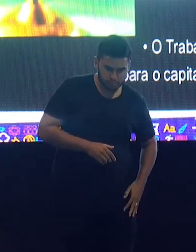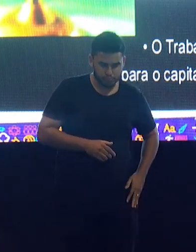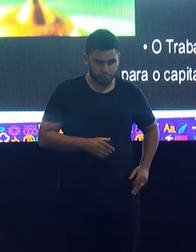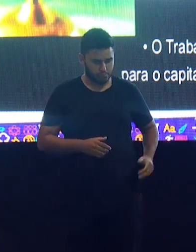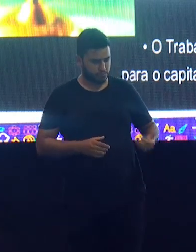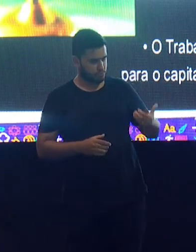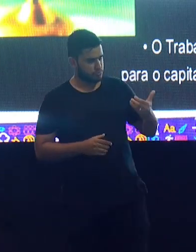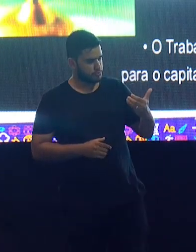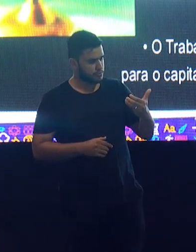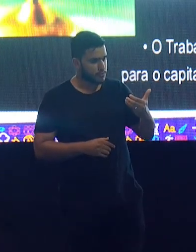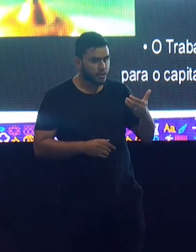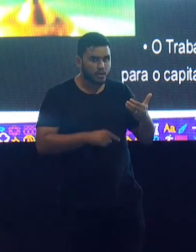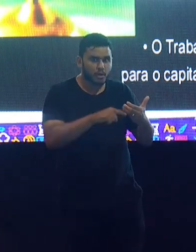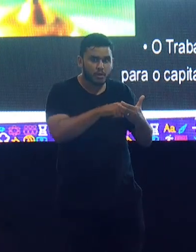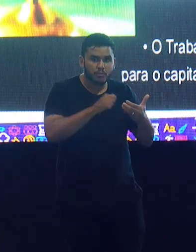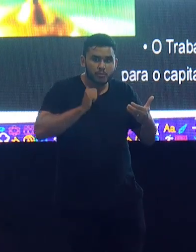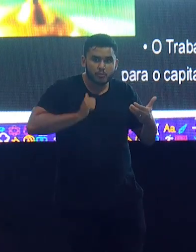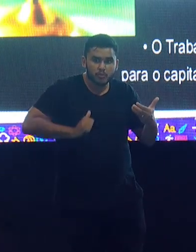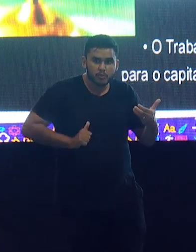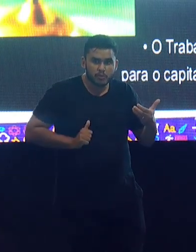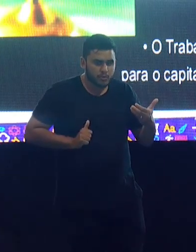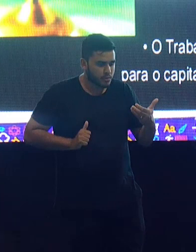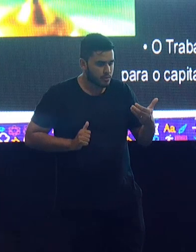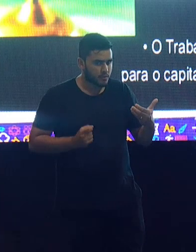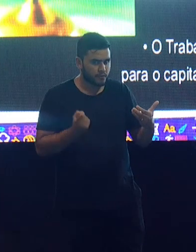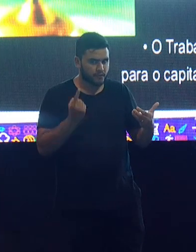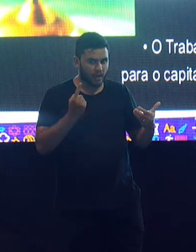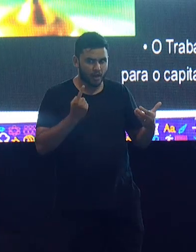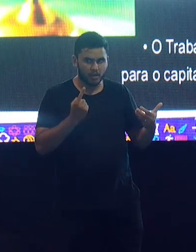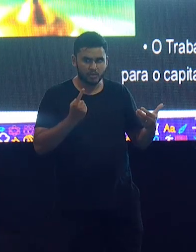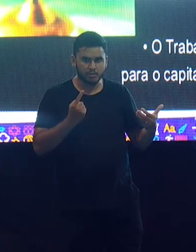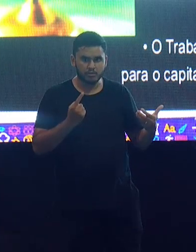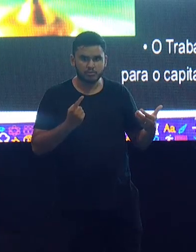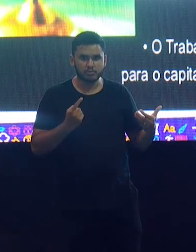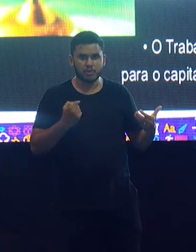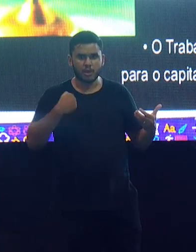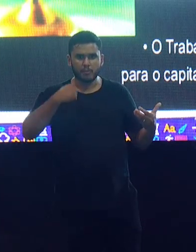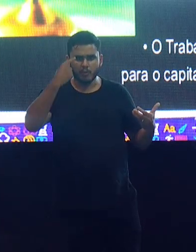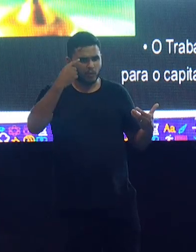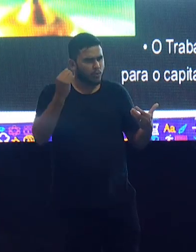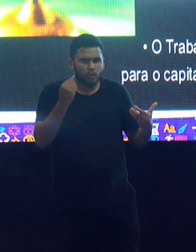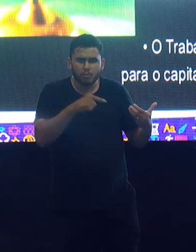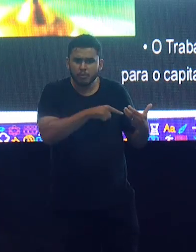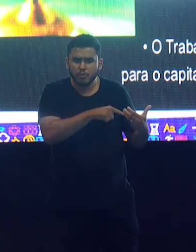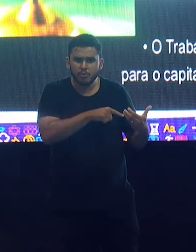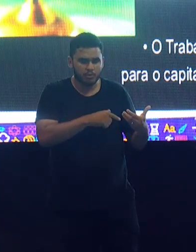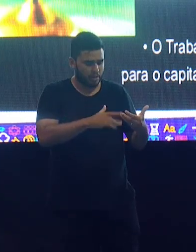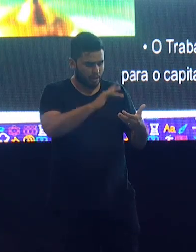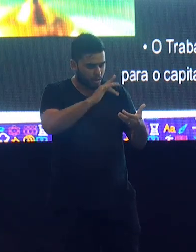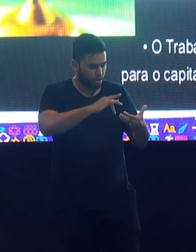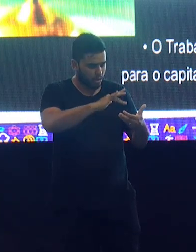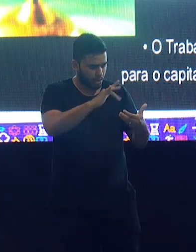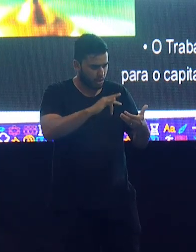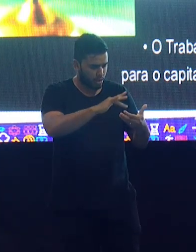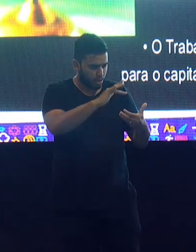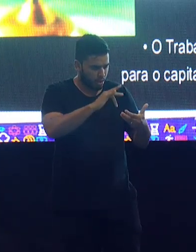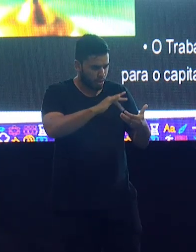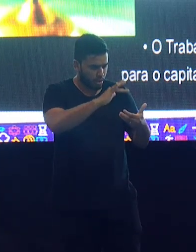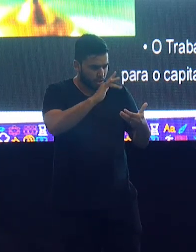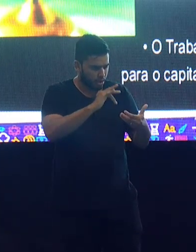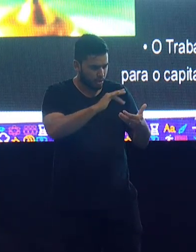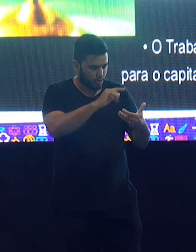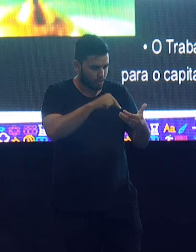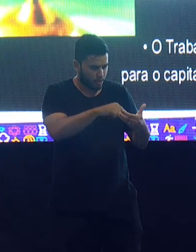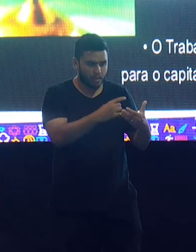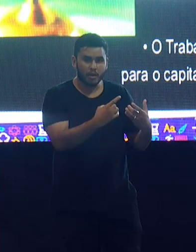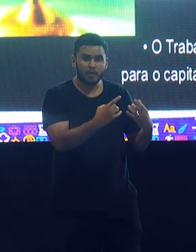abre o teu Instagram para ver o que foi postado da aula de hoje. Aí de repente tu rolando a linha, a timeline,